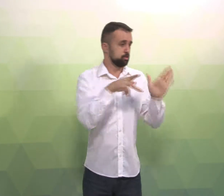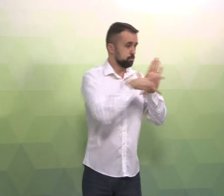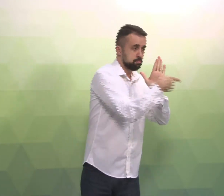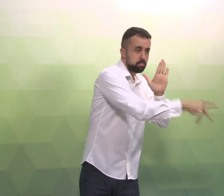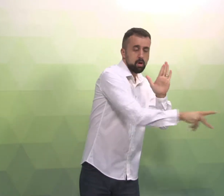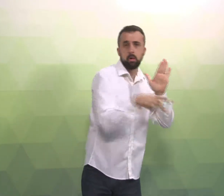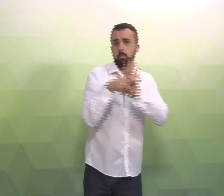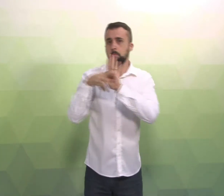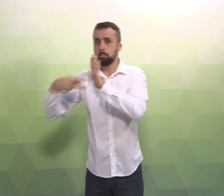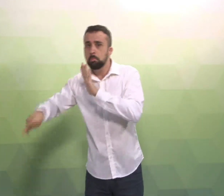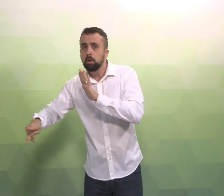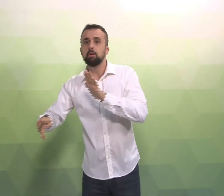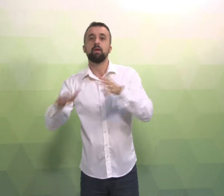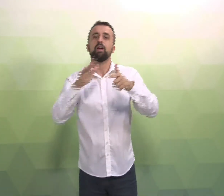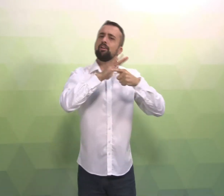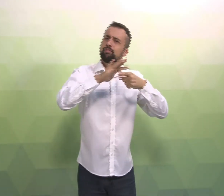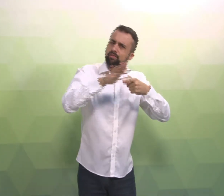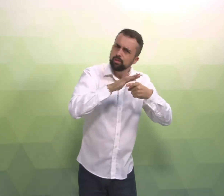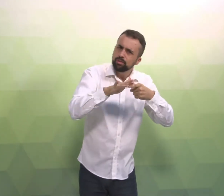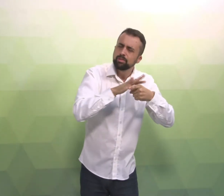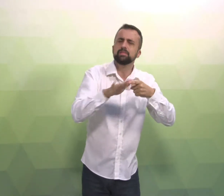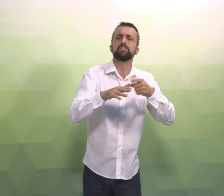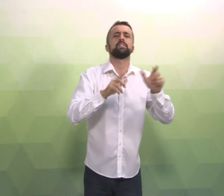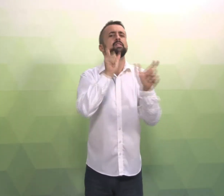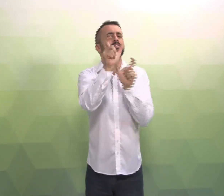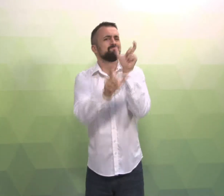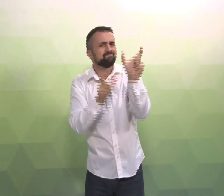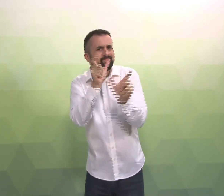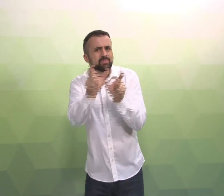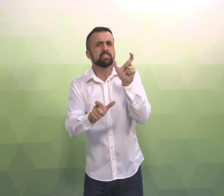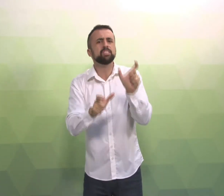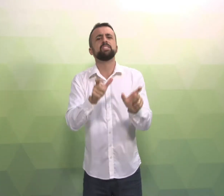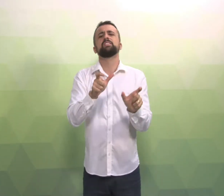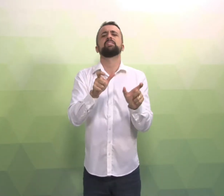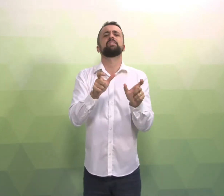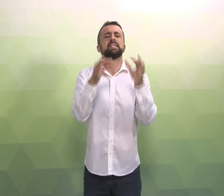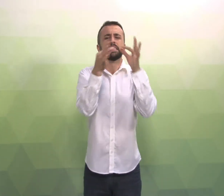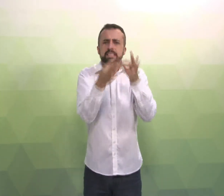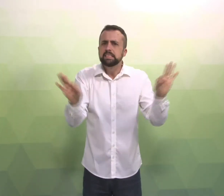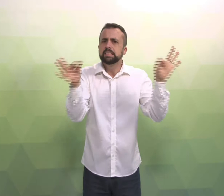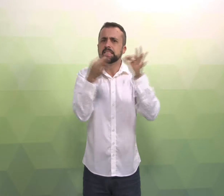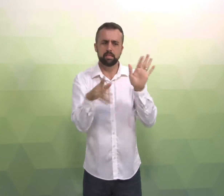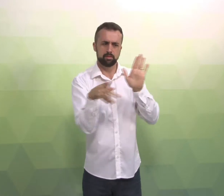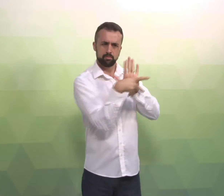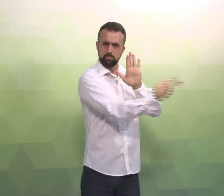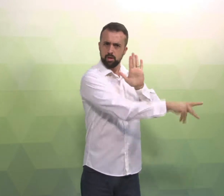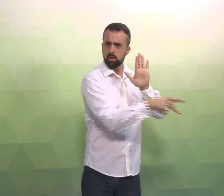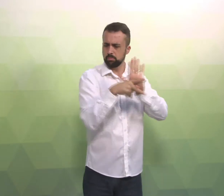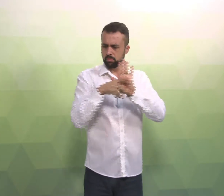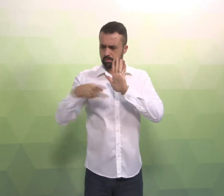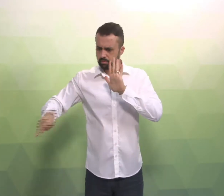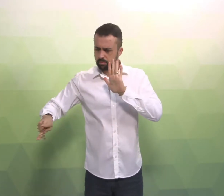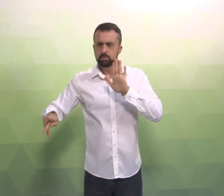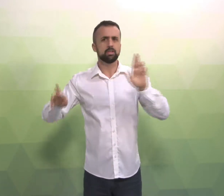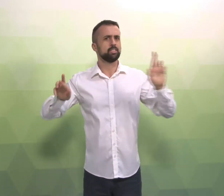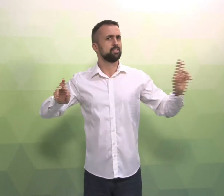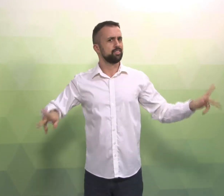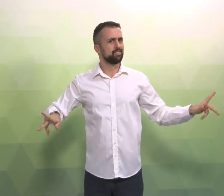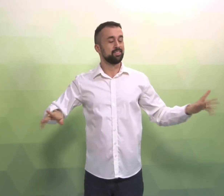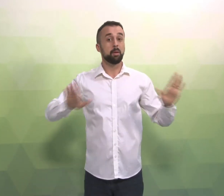tem suas regras próprias, a gramática, fonologia, morfologia, sintaxe, próprias